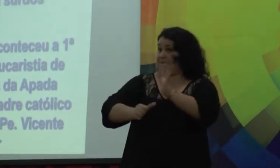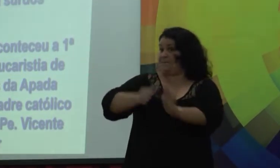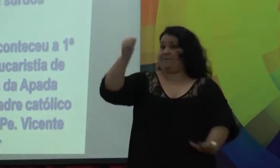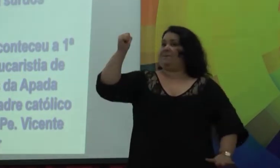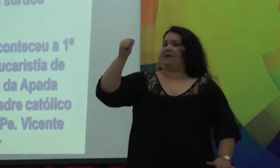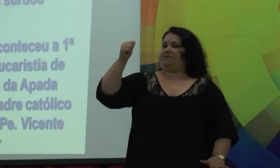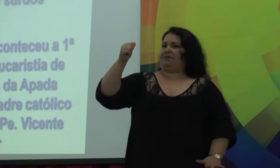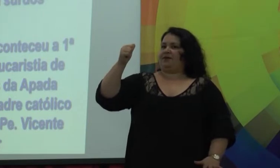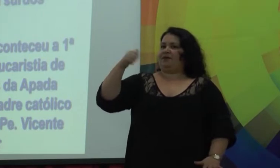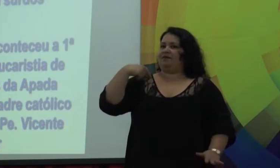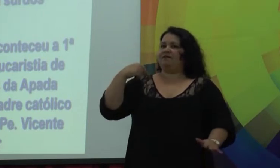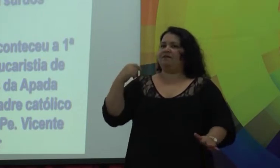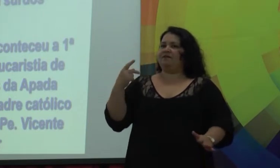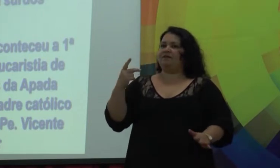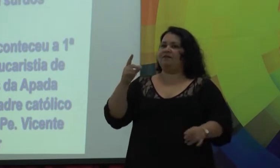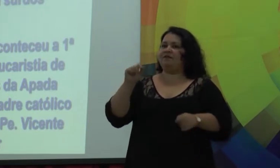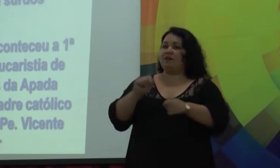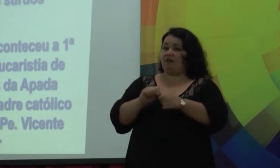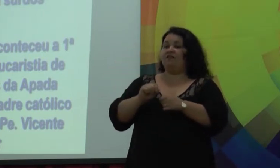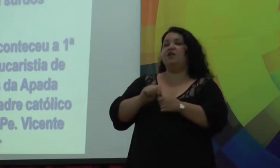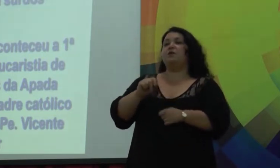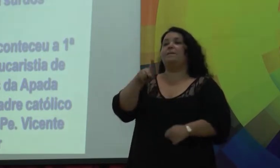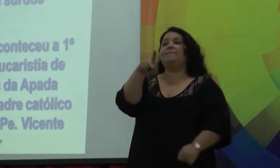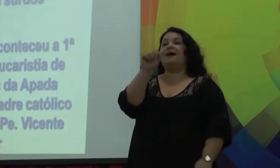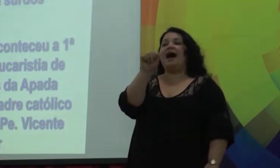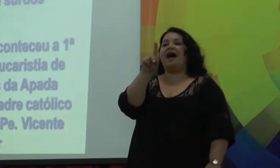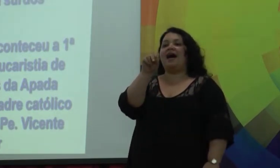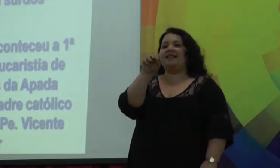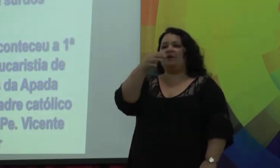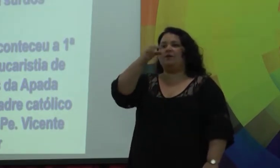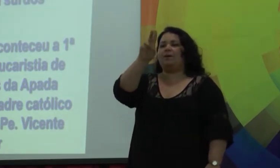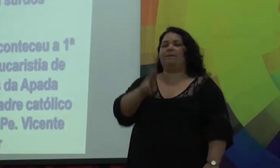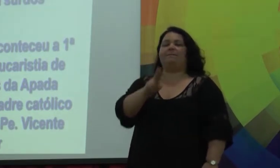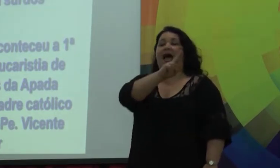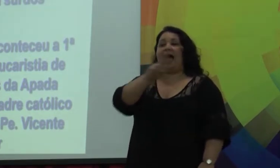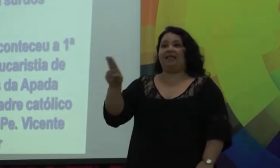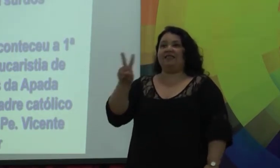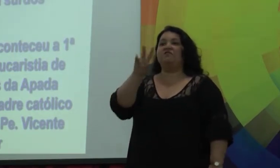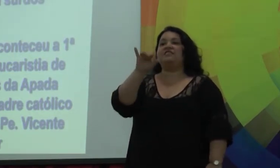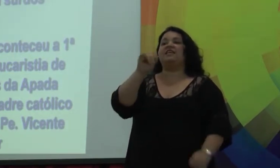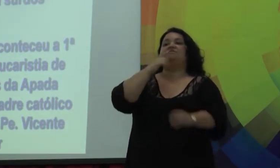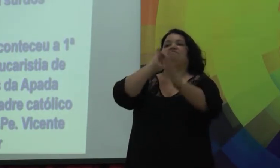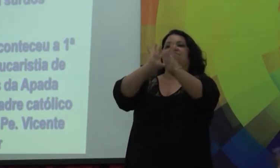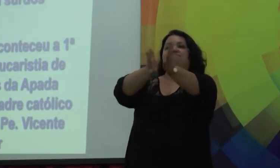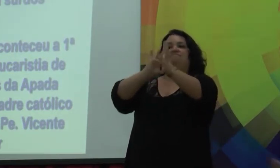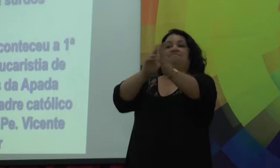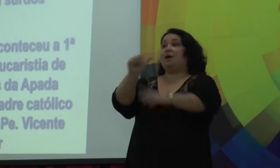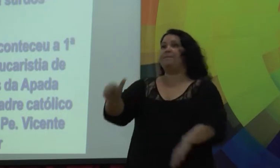foi realizada pelo padre Vicente em Libras. Pode passar. Gente,